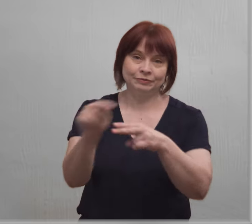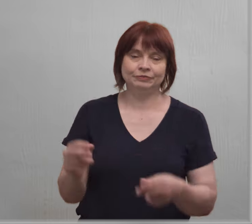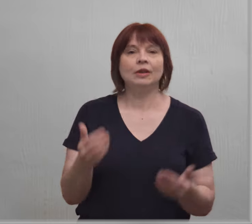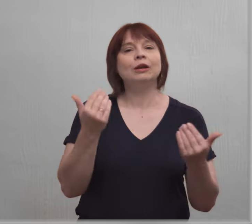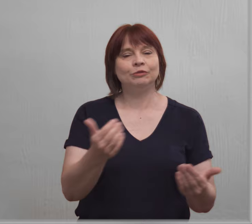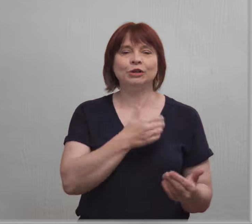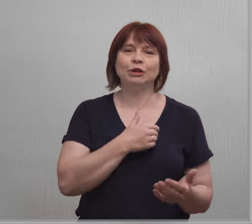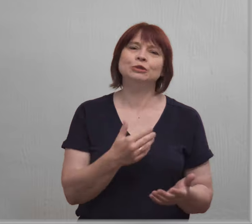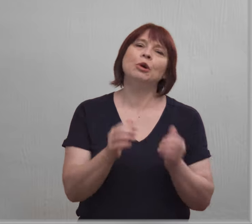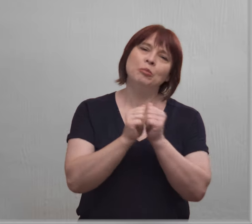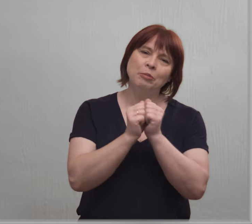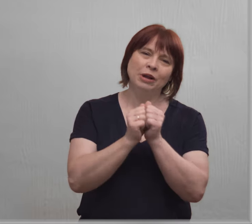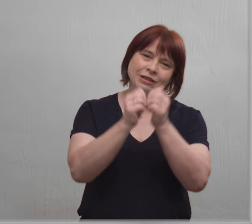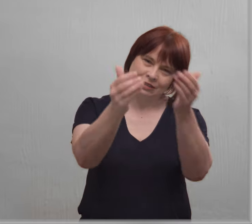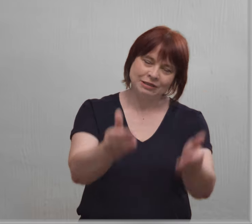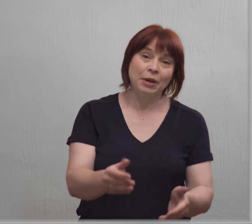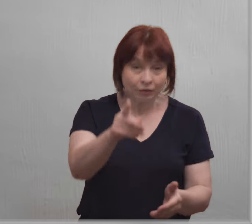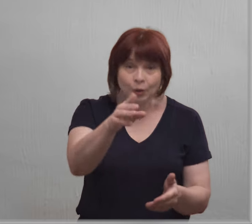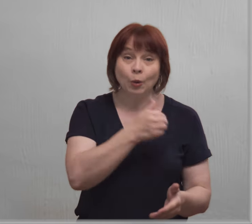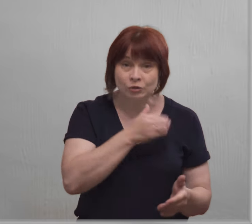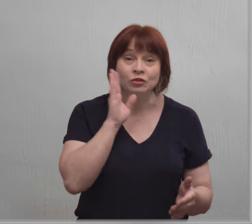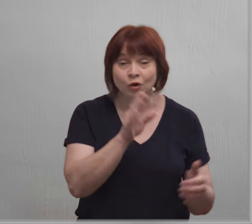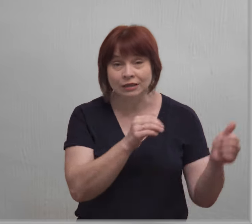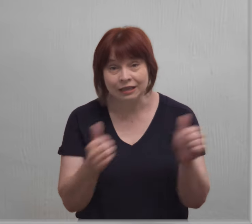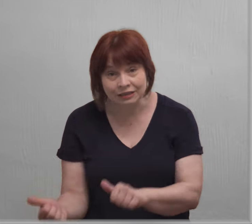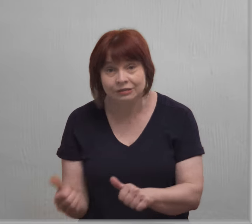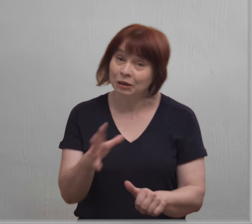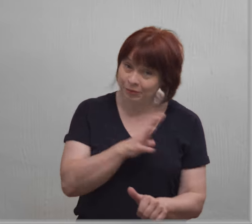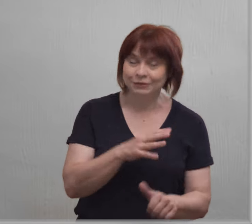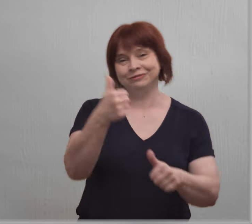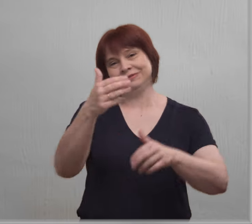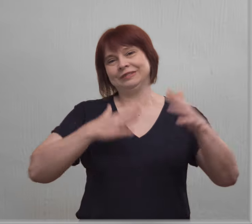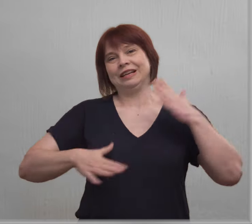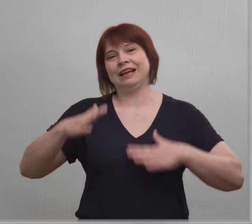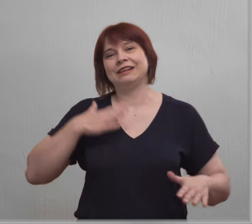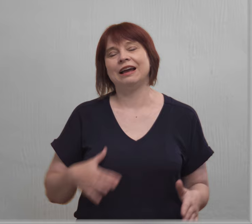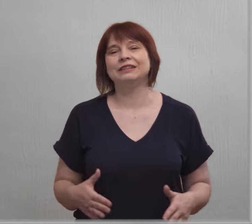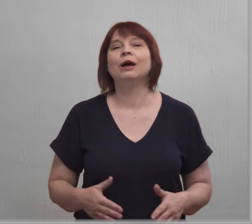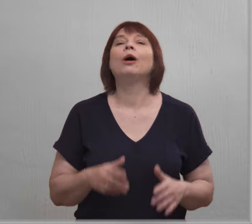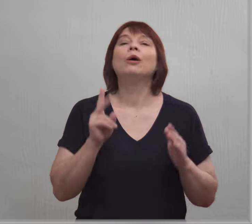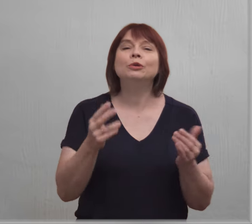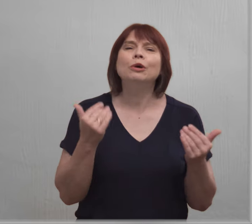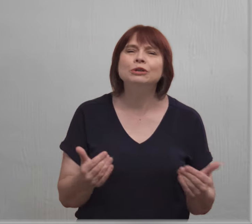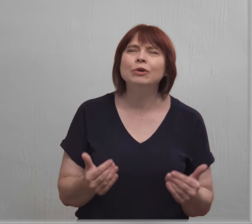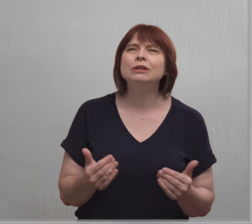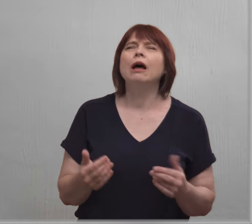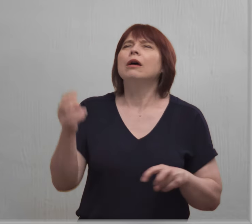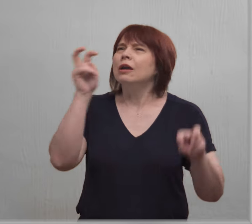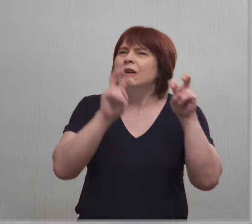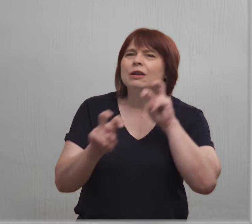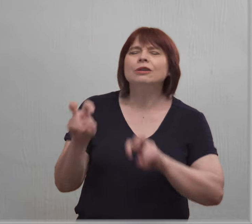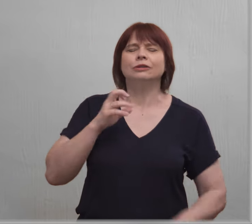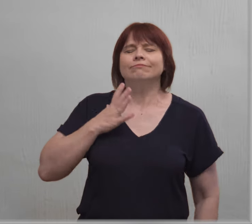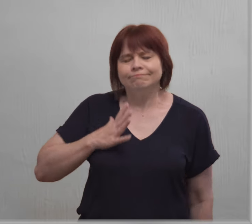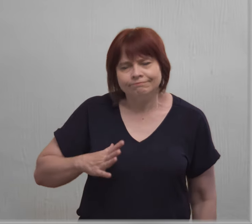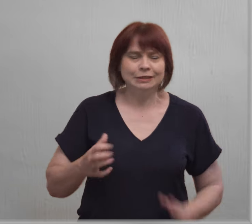дорогой друг, который принял решение креститься сегодня. Я помолюсь за того, кто сегодня ищет терпение и не находит. Помолюсь за